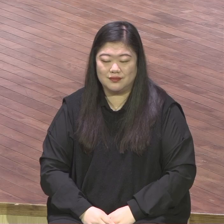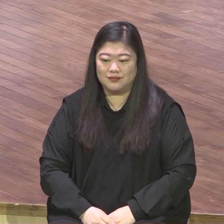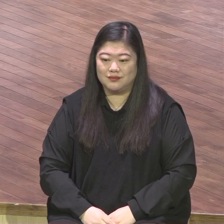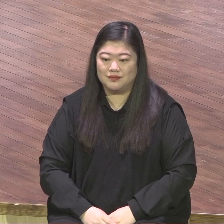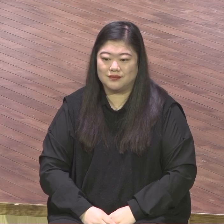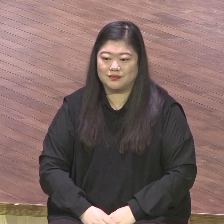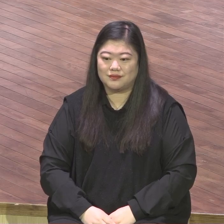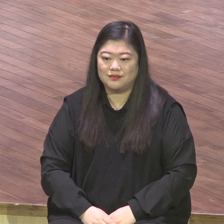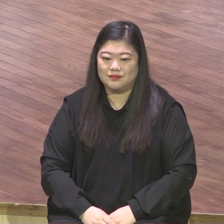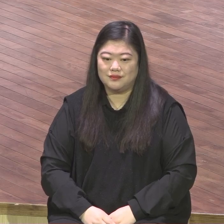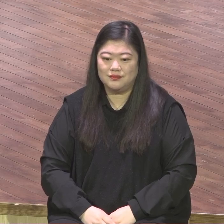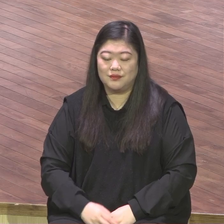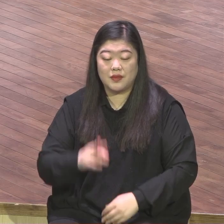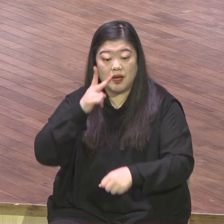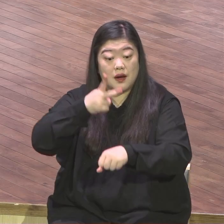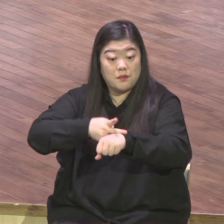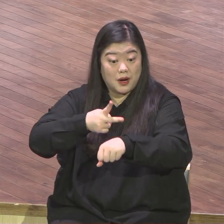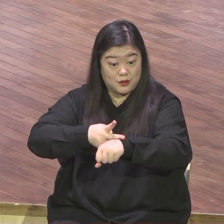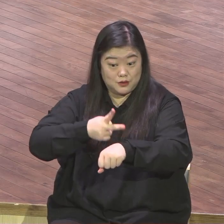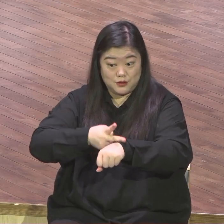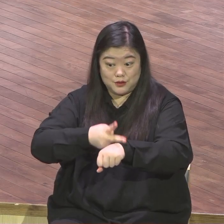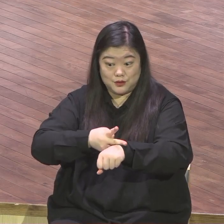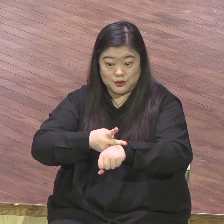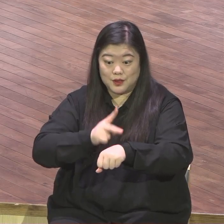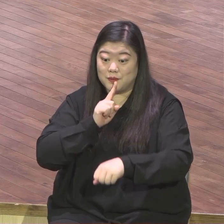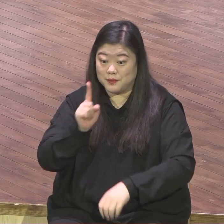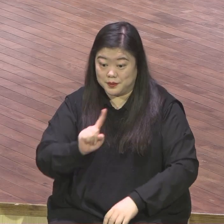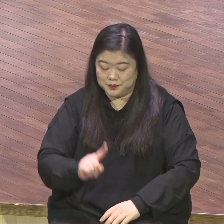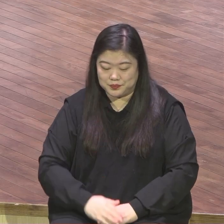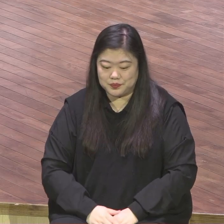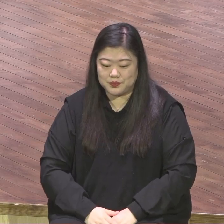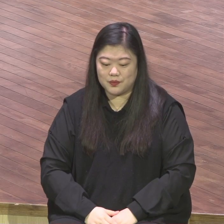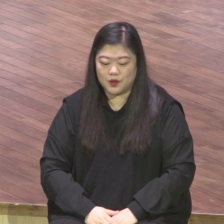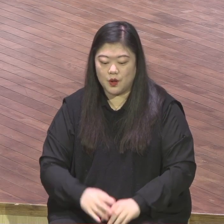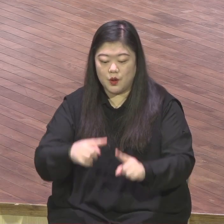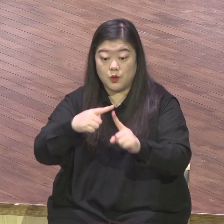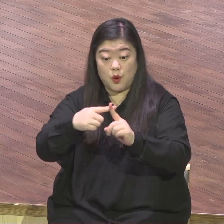사도 바울은 오늘 본문 통해서 예원 이 교회 공동체가